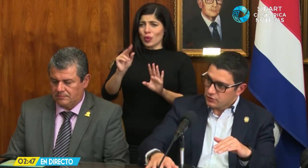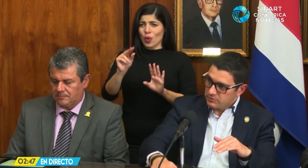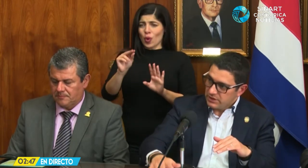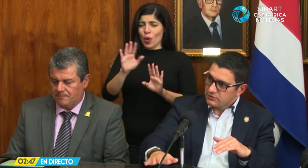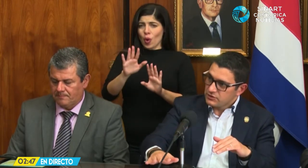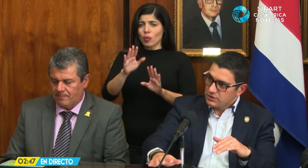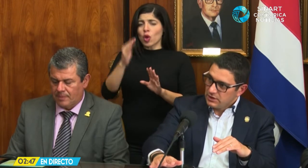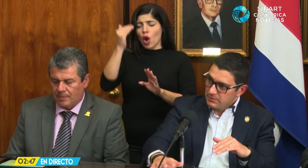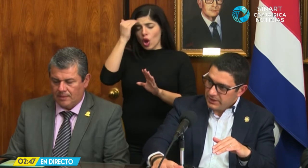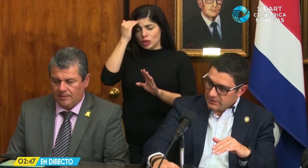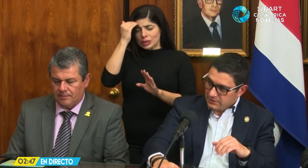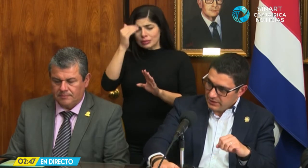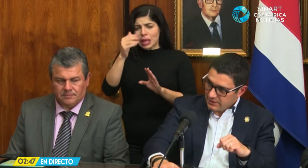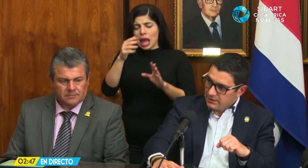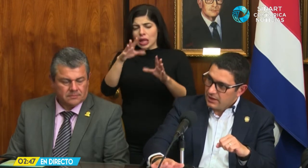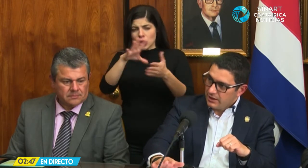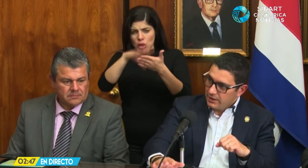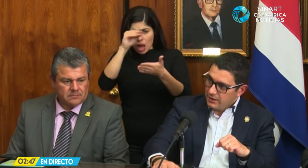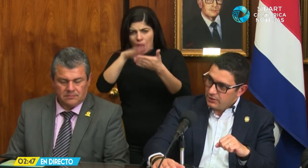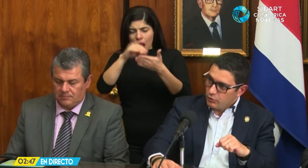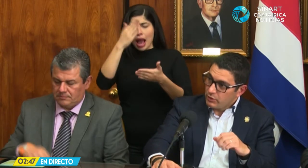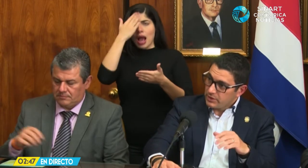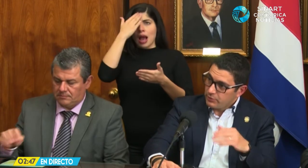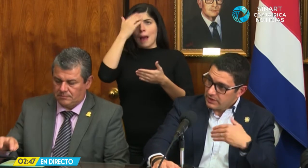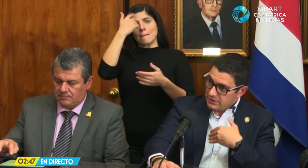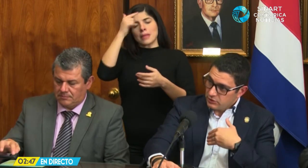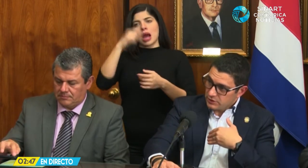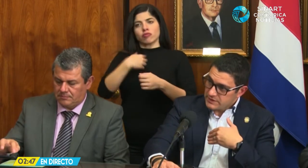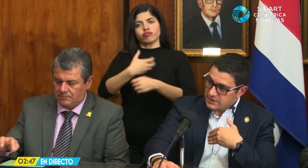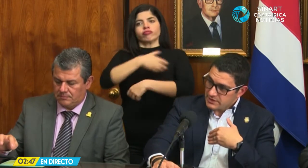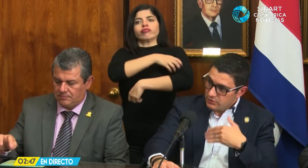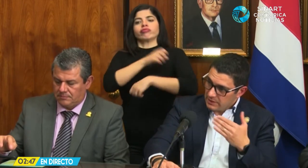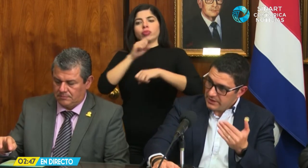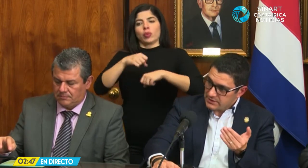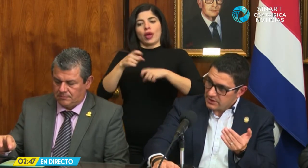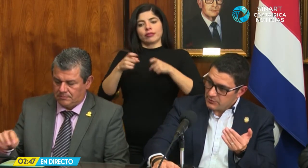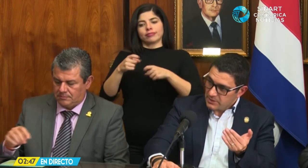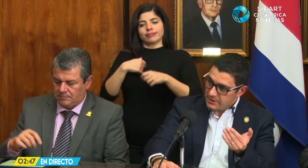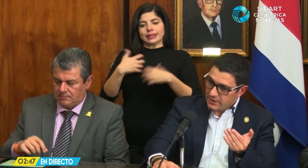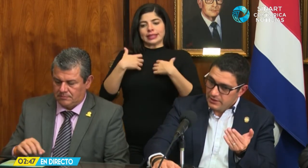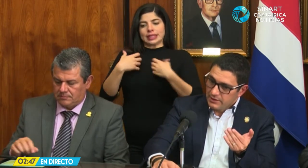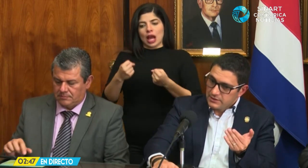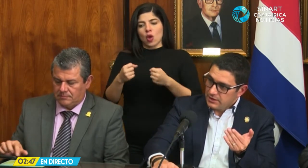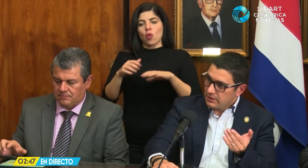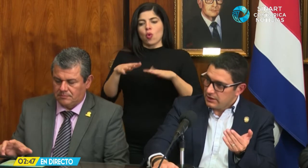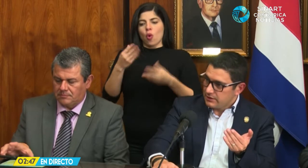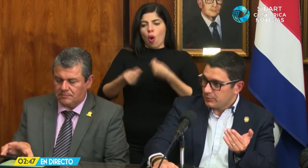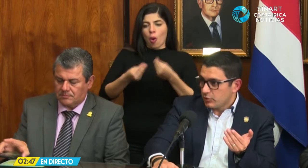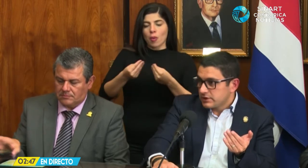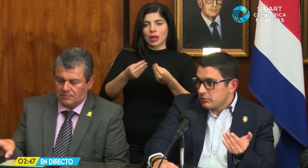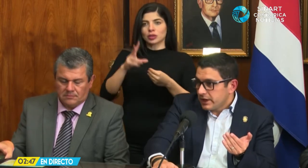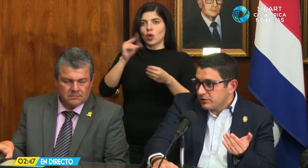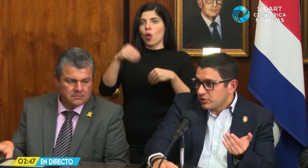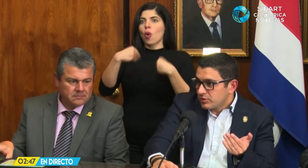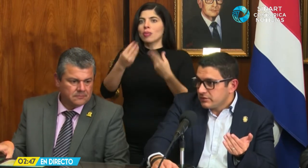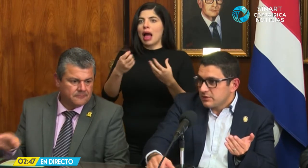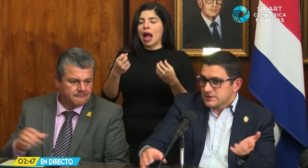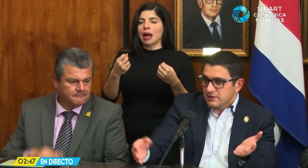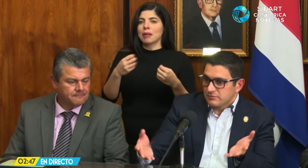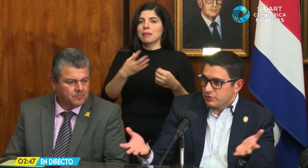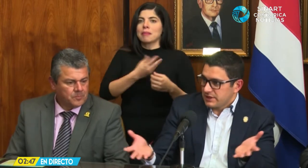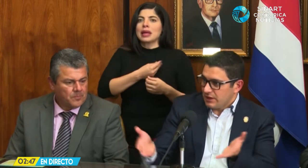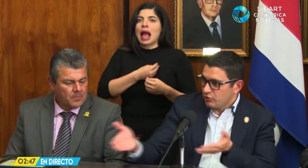de los conocimientos para tener un mejor empoderamiento de nuestra salud y las medidas que tenemos que aplicar sin que la gente tampoco entre en un pánico, como le